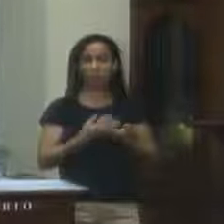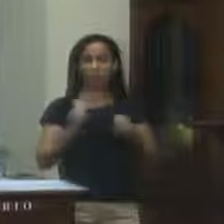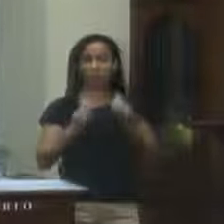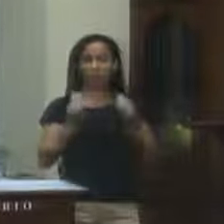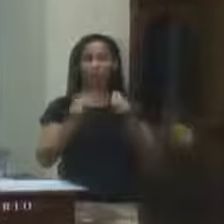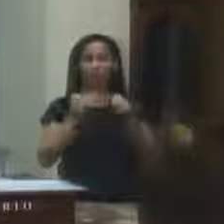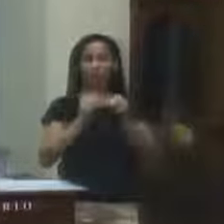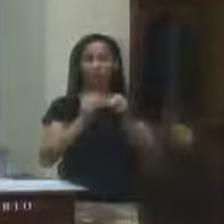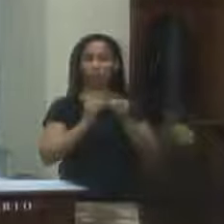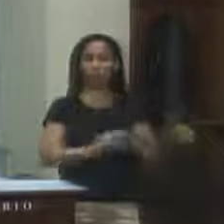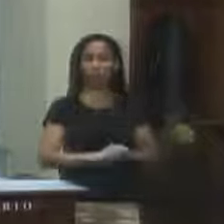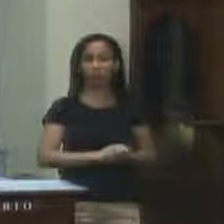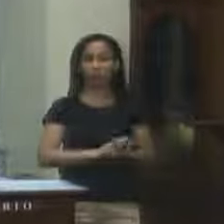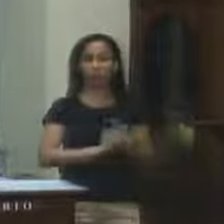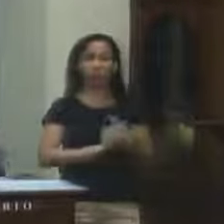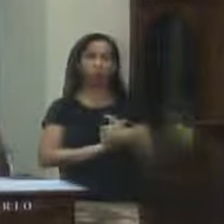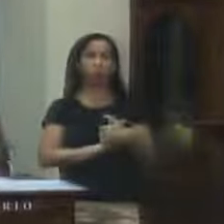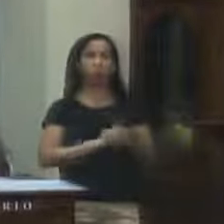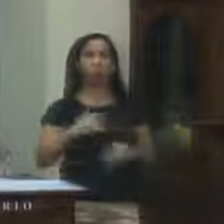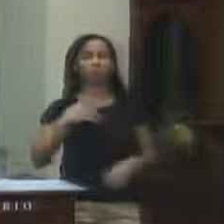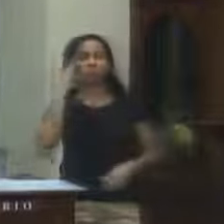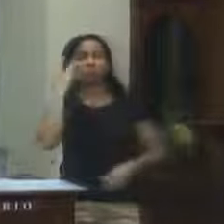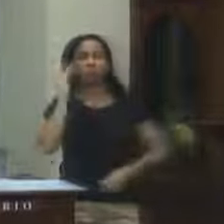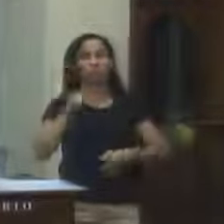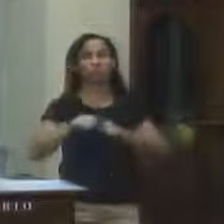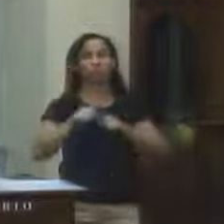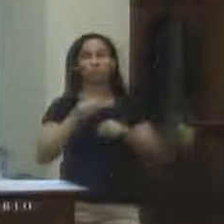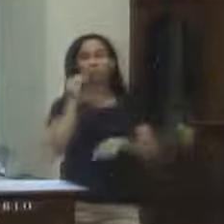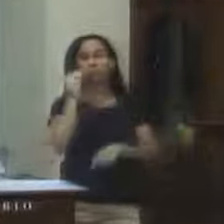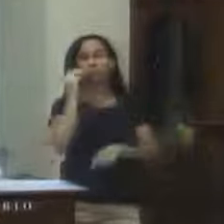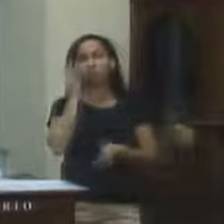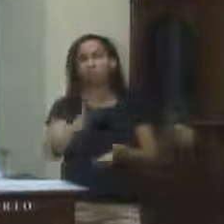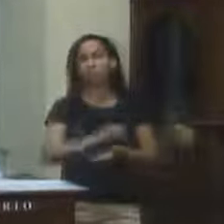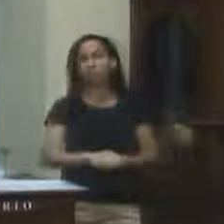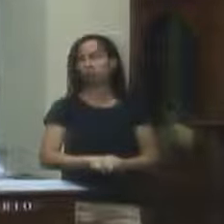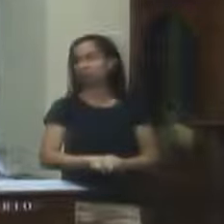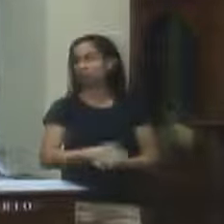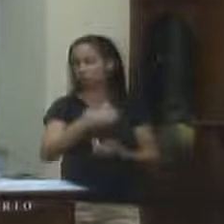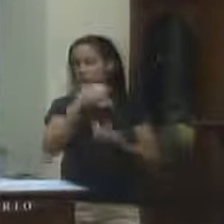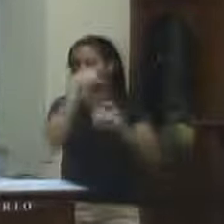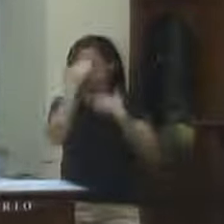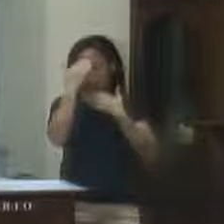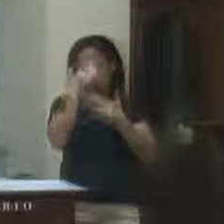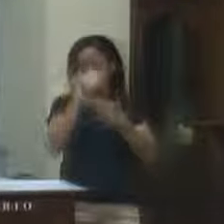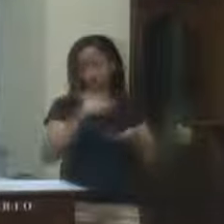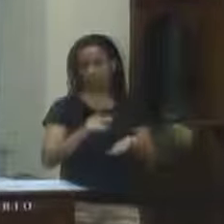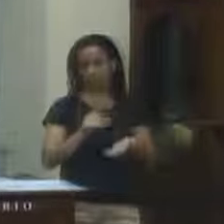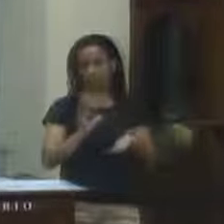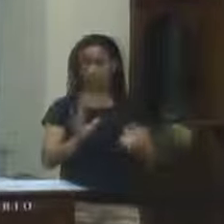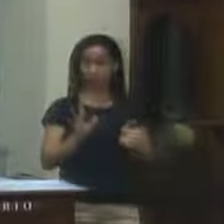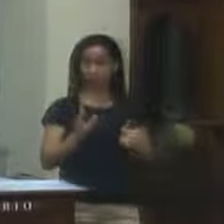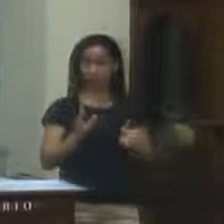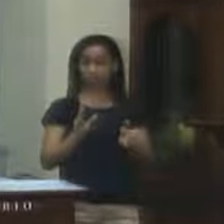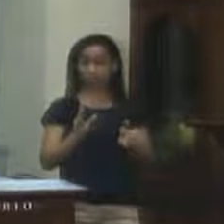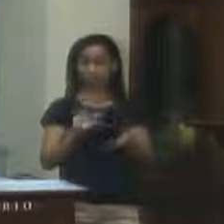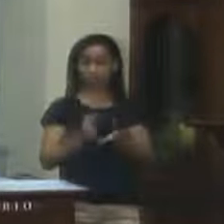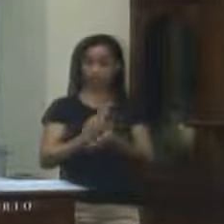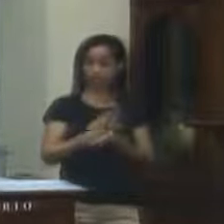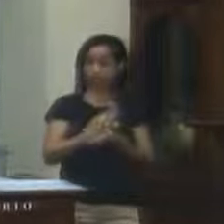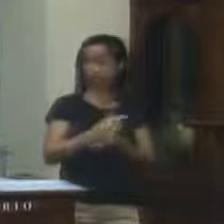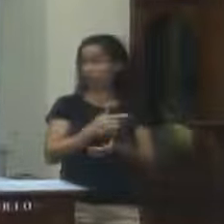foi feito. Eu acho que teria que ter, já que tem uma experiência, ligado para assim, está errado. Mesmo o decreto está